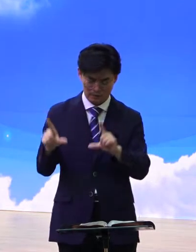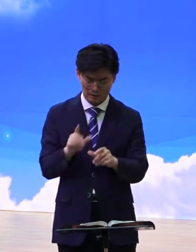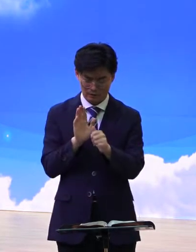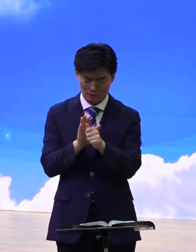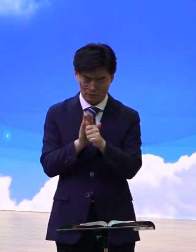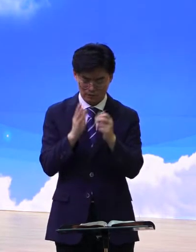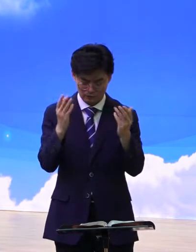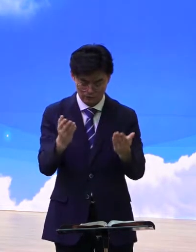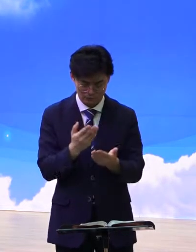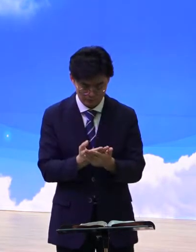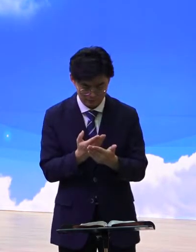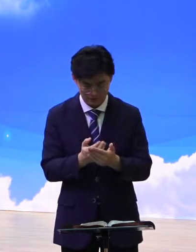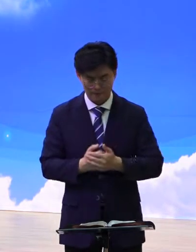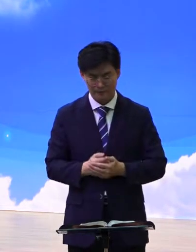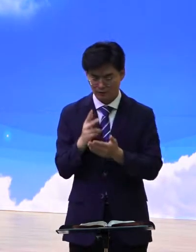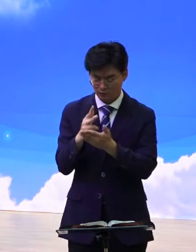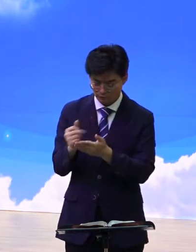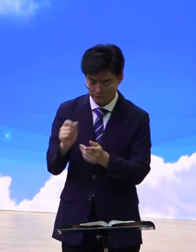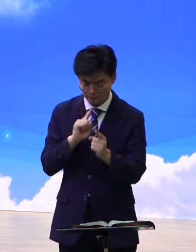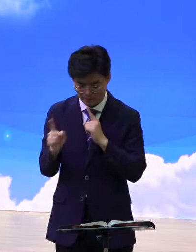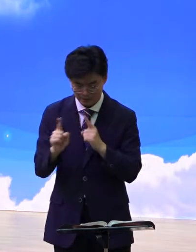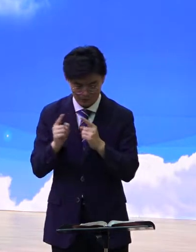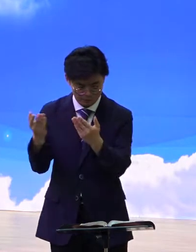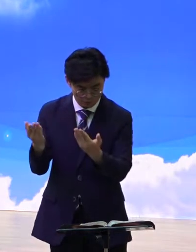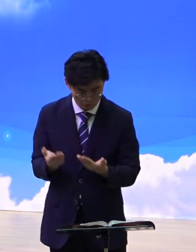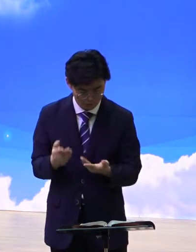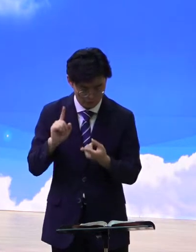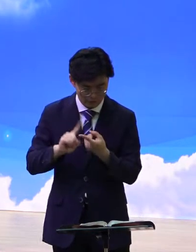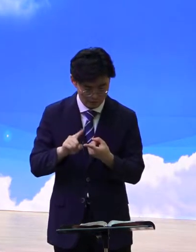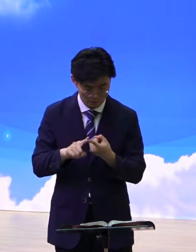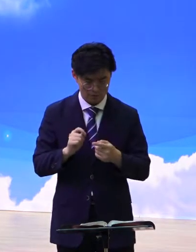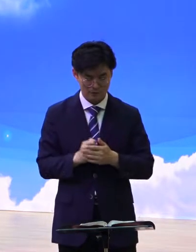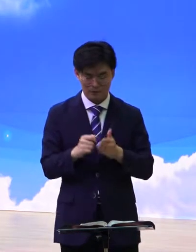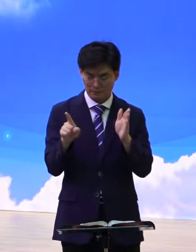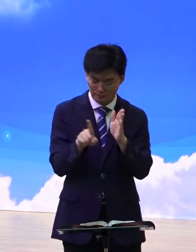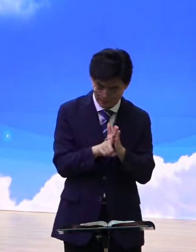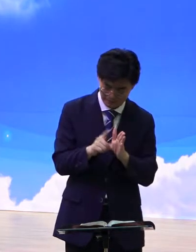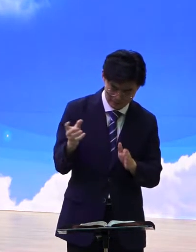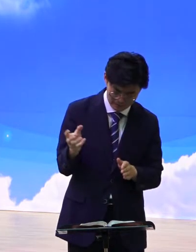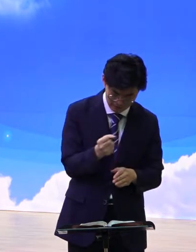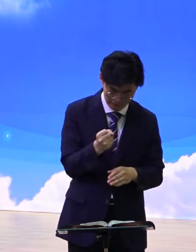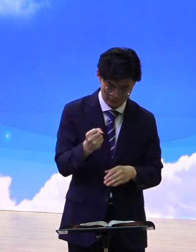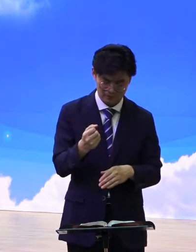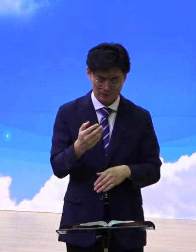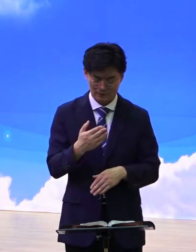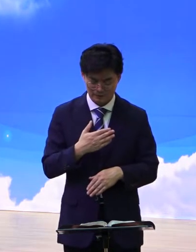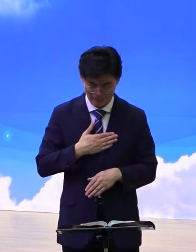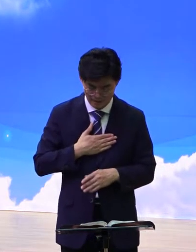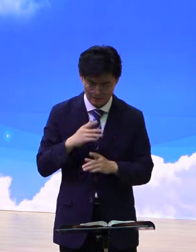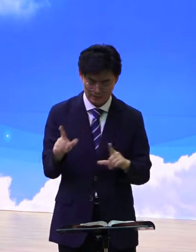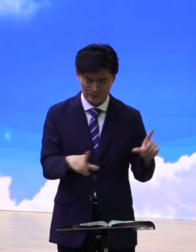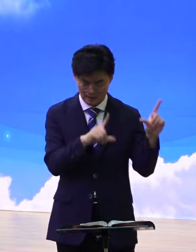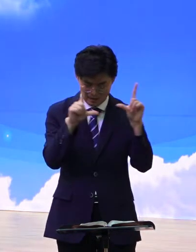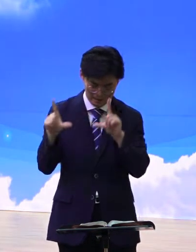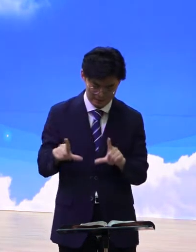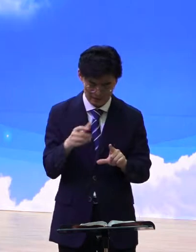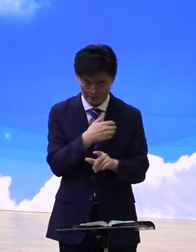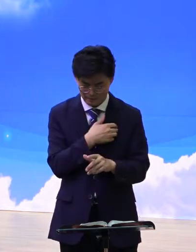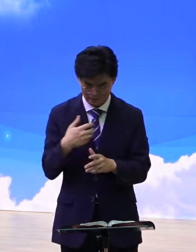주님 말씀하셨습니다. 그렇지만 믿음 없는 성도는 먼저 나의 복권을 채우고 나의 삶을 채운